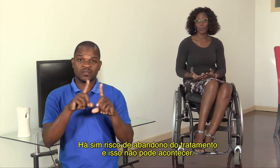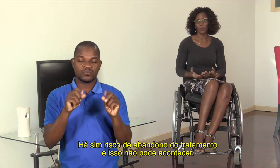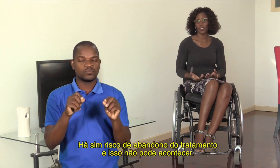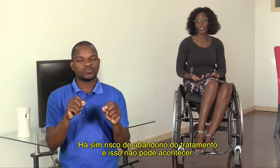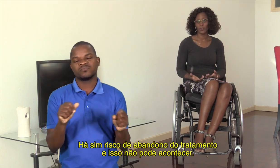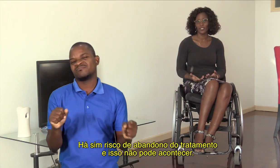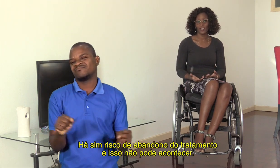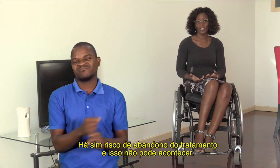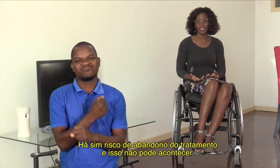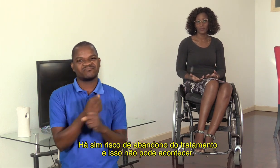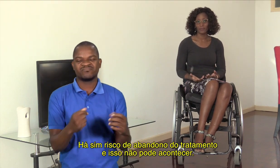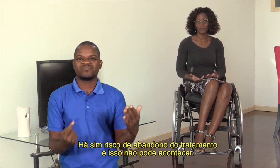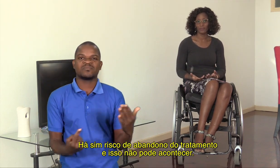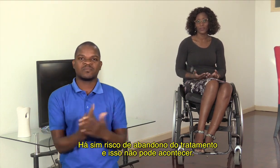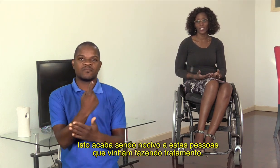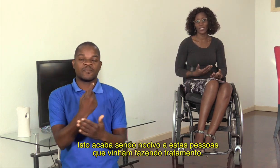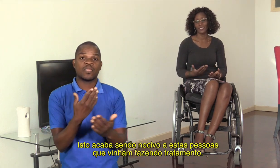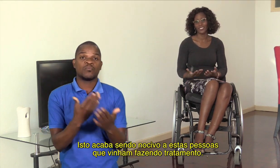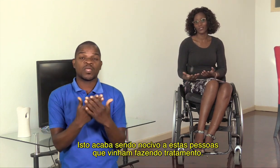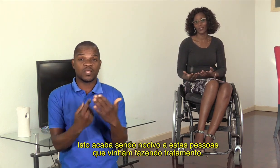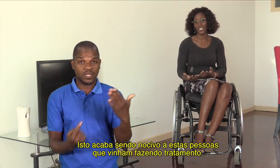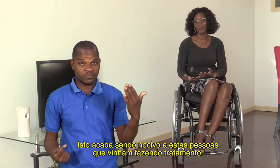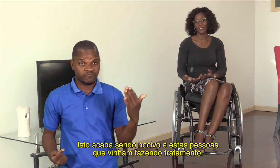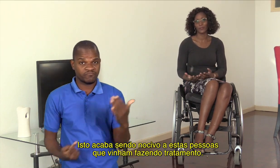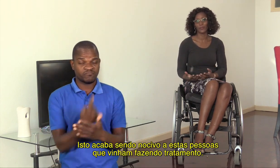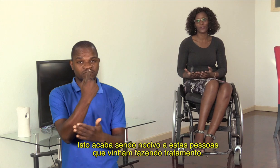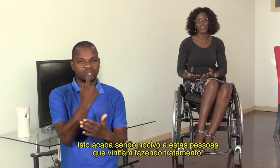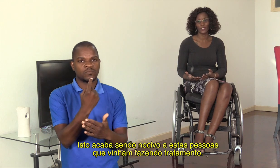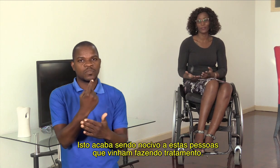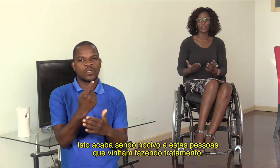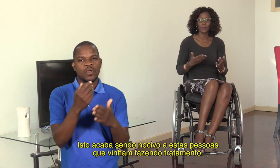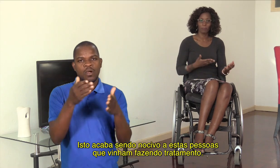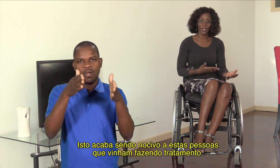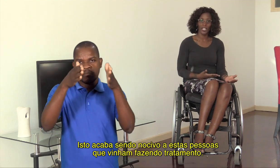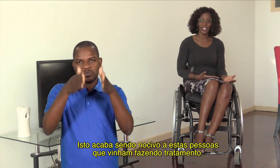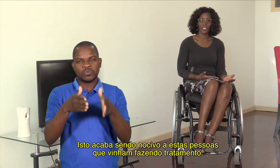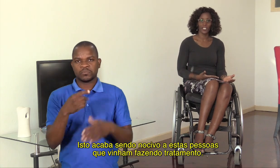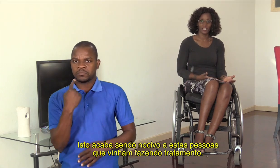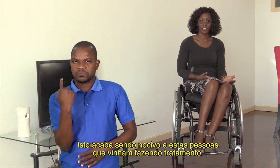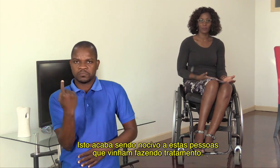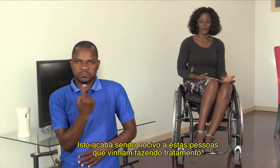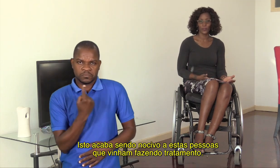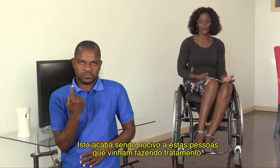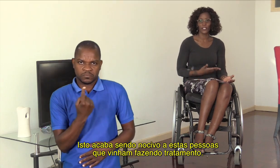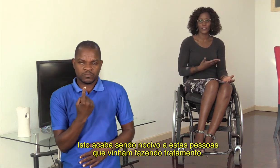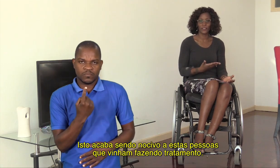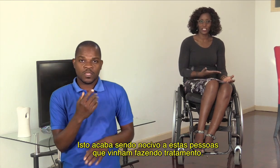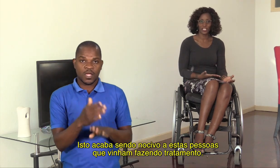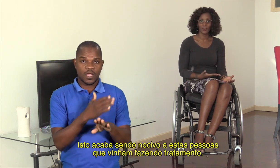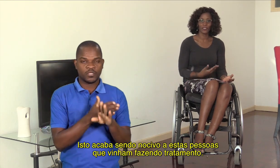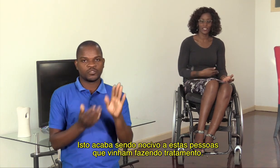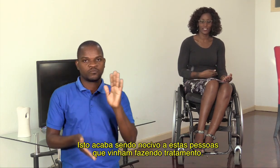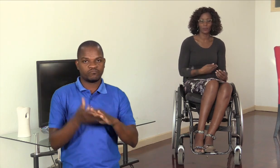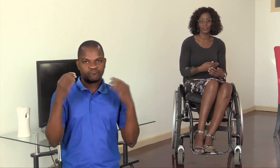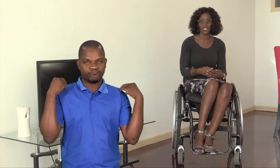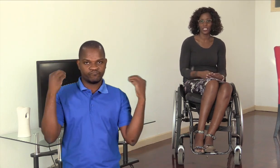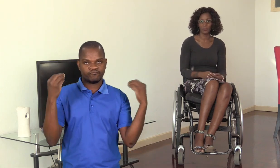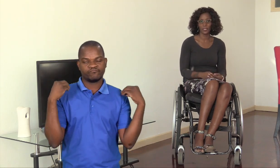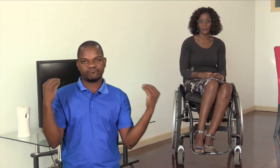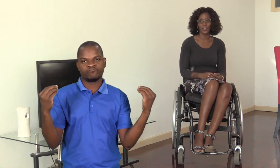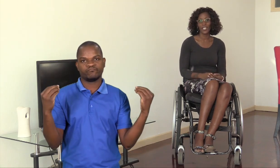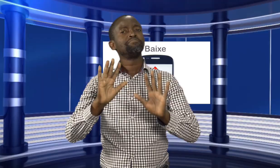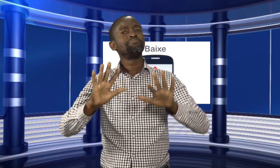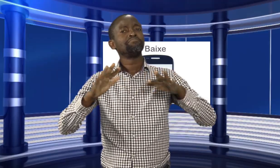isso não pode acontecer porque isso acaba sendo nocivo para estas pessoas que vinham fazendo